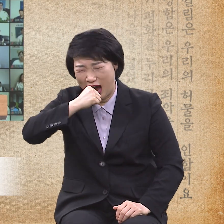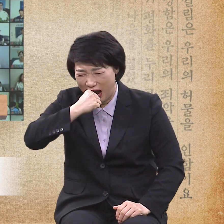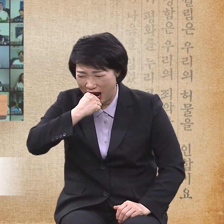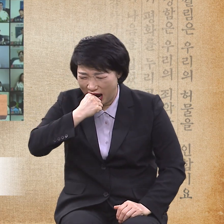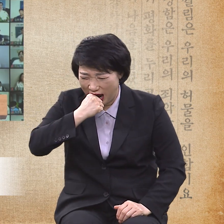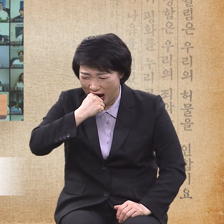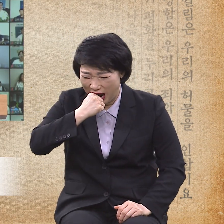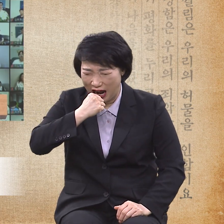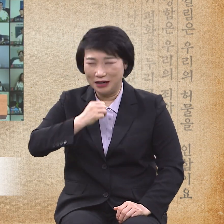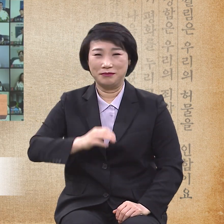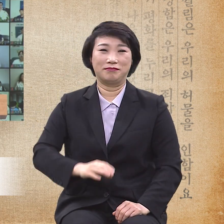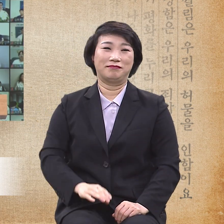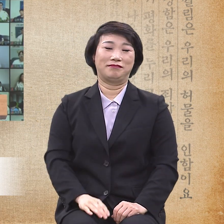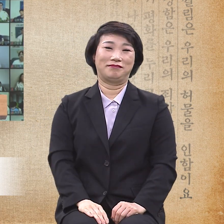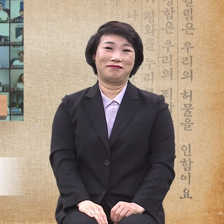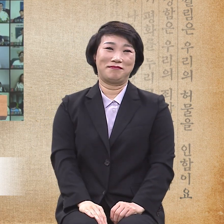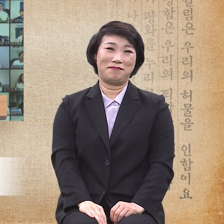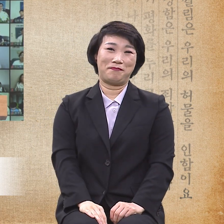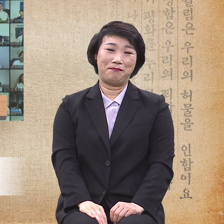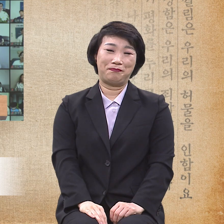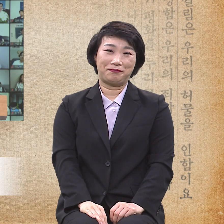간절히 기다리십니다.